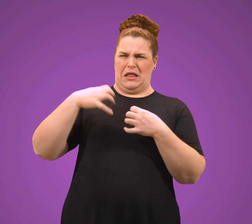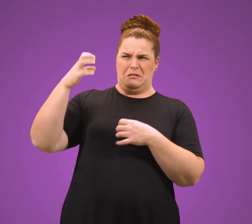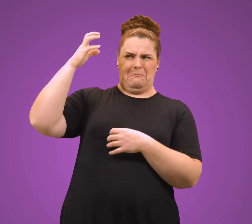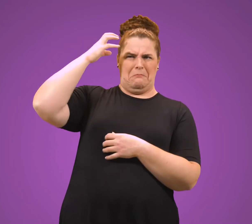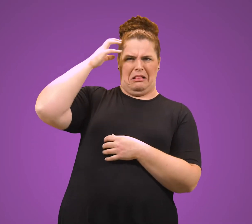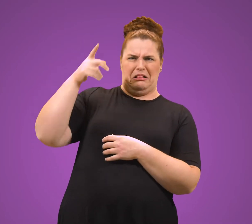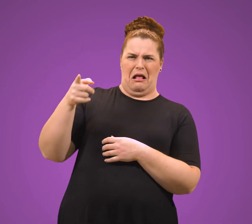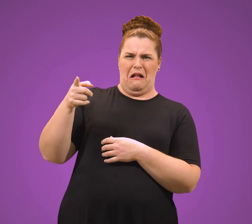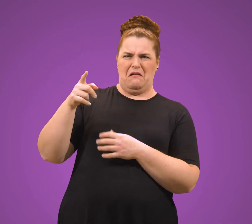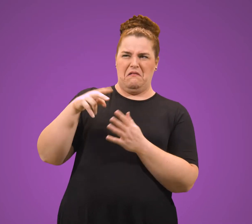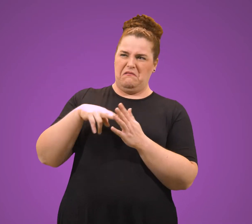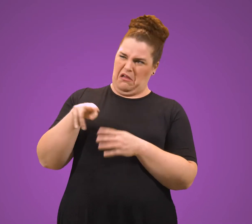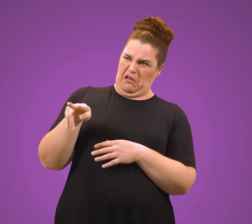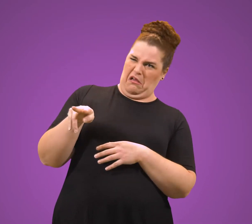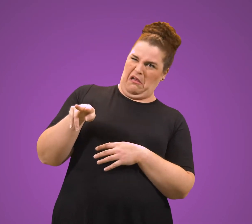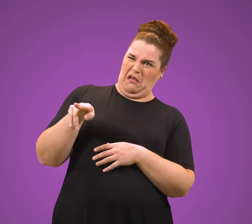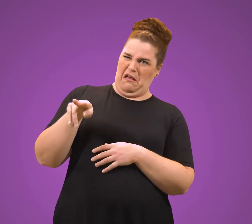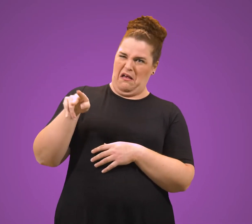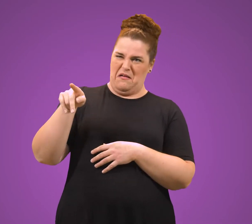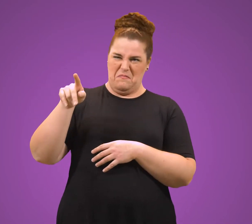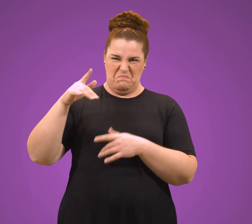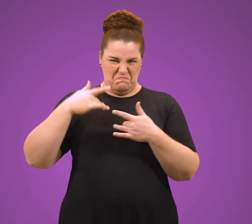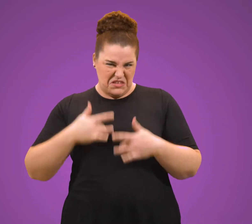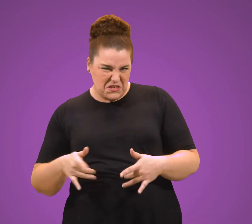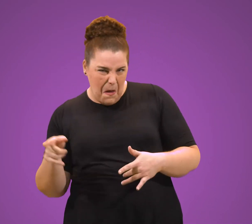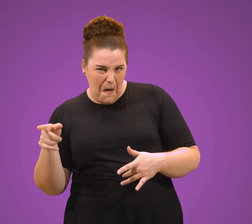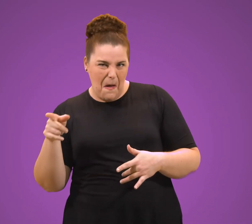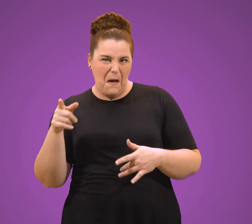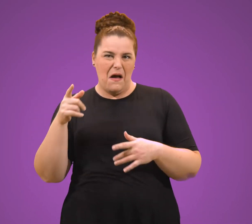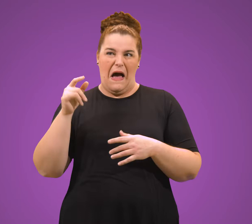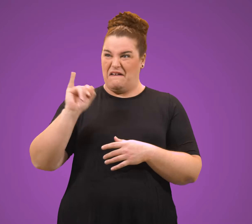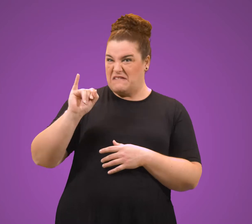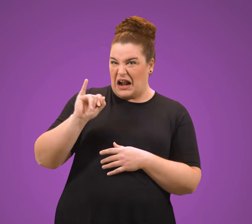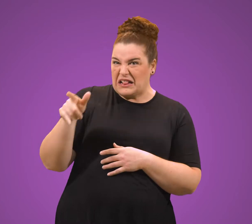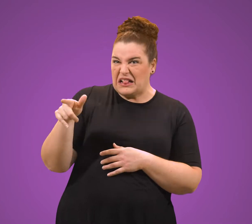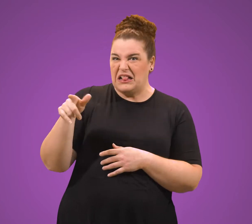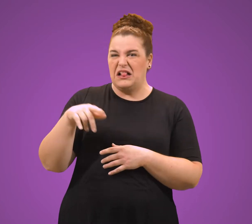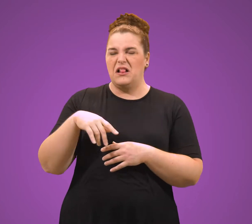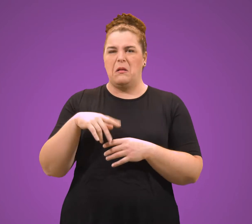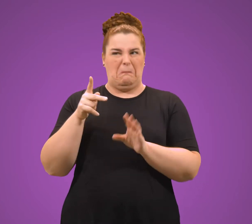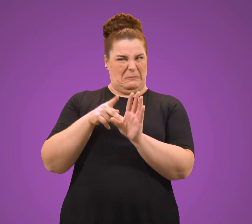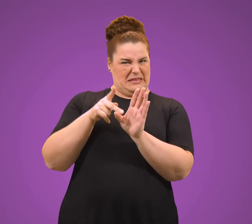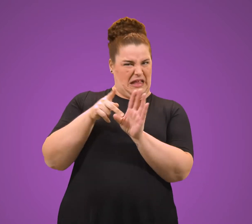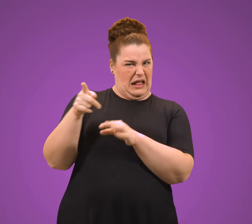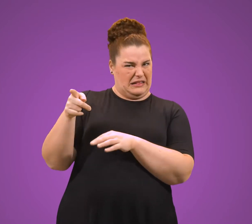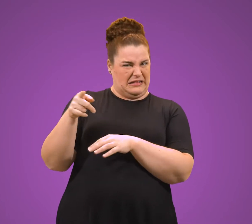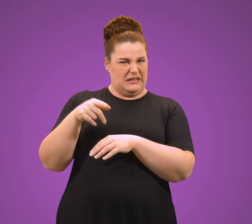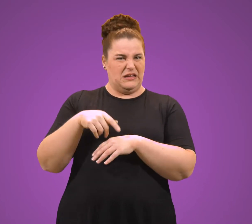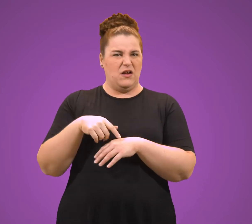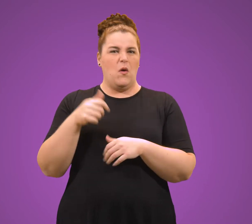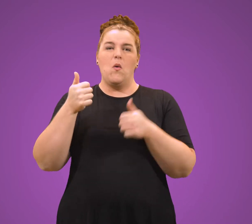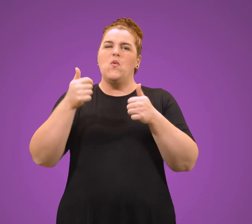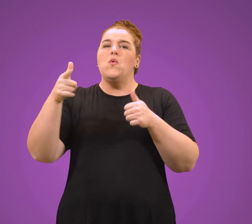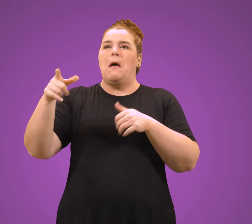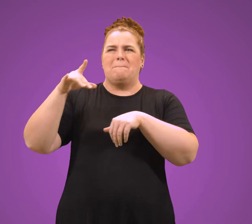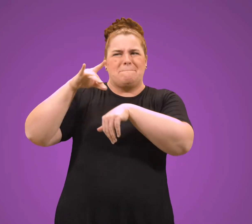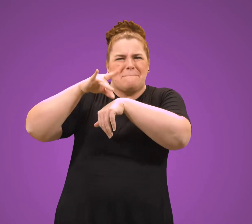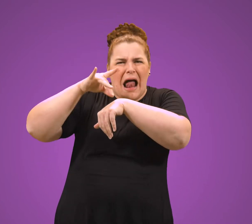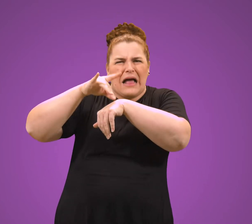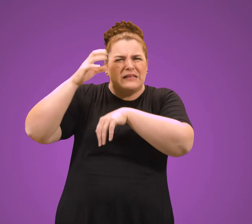Lorsque vous entendez les mots santé mentale, quelle est la première chose qui vous vient à l'esprit? Est-ce que c'est la dépression, la psychiatrie,